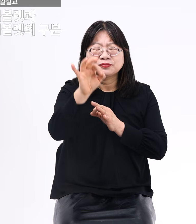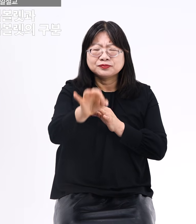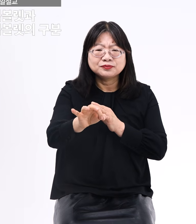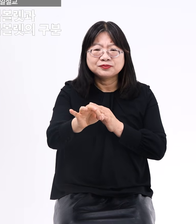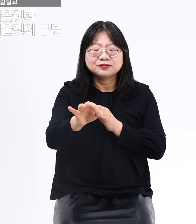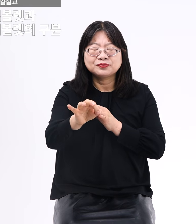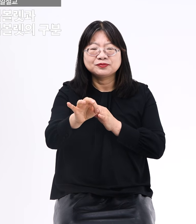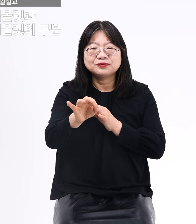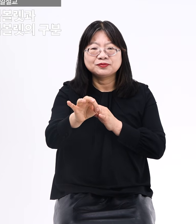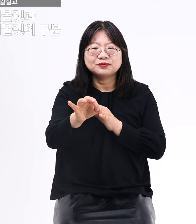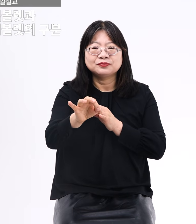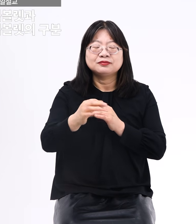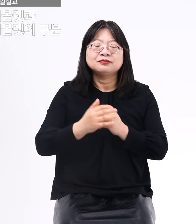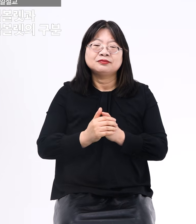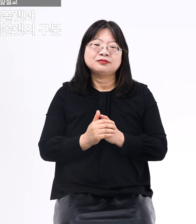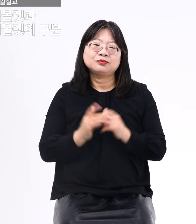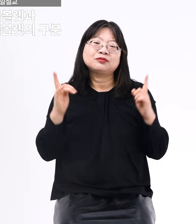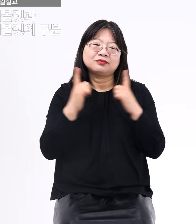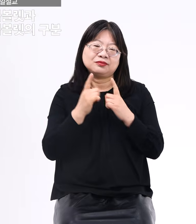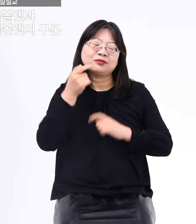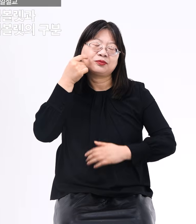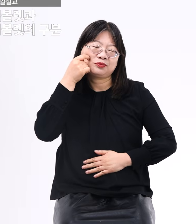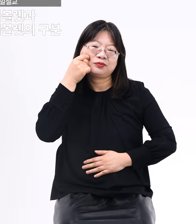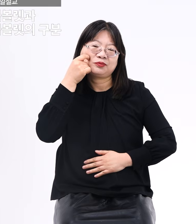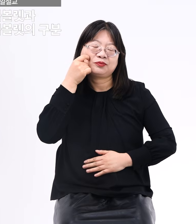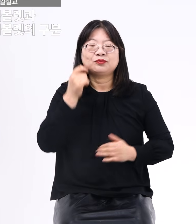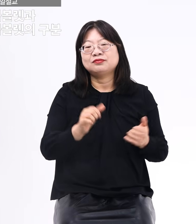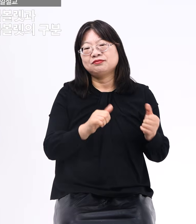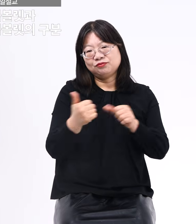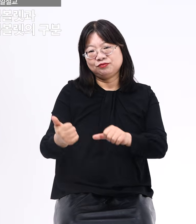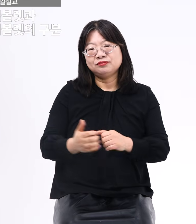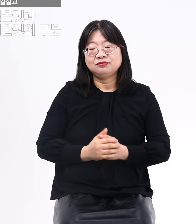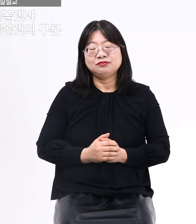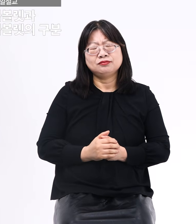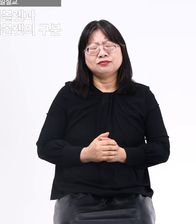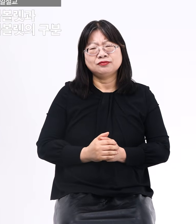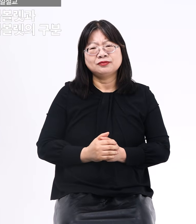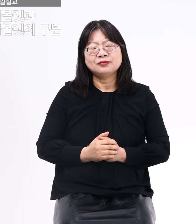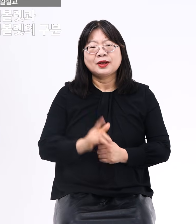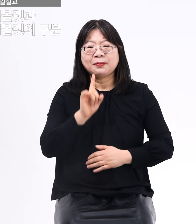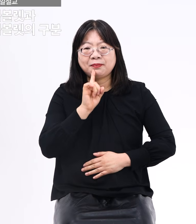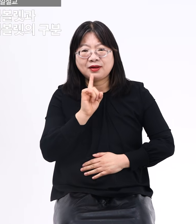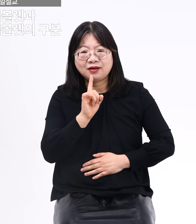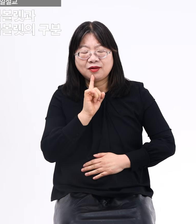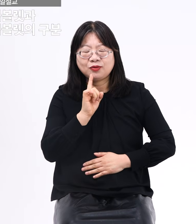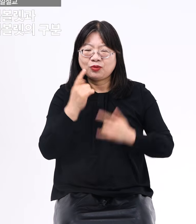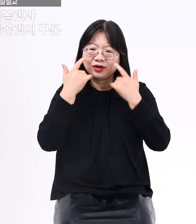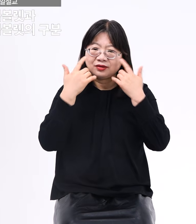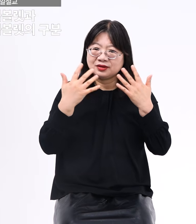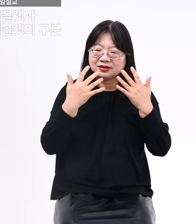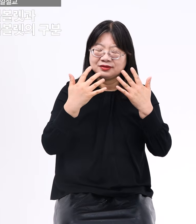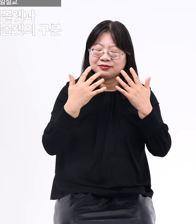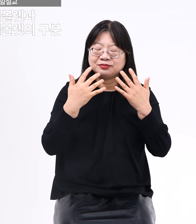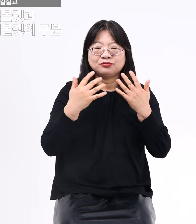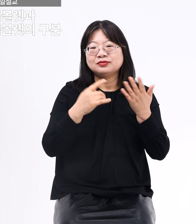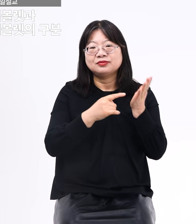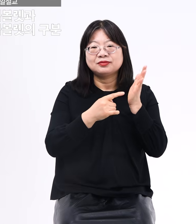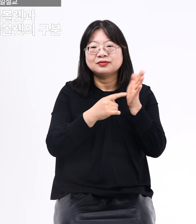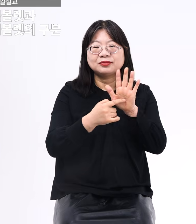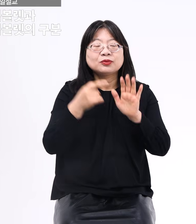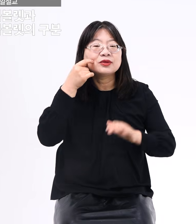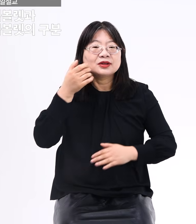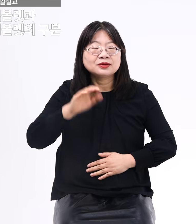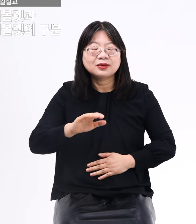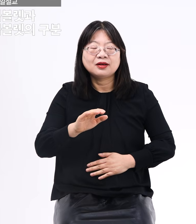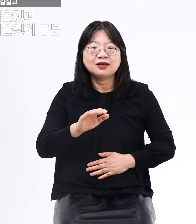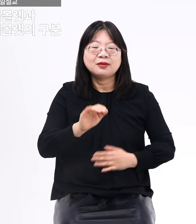없는 아픔을 겪게 됩니다. 꼭 죽었다고 단정할 수 없지만 볼 수 없도록